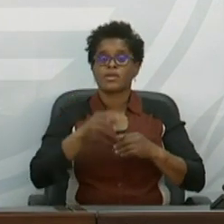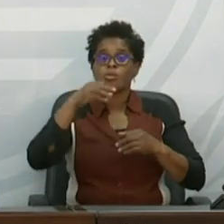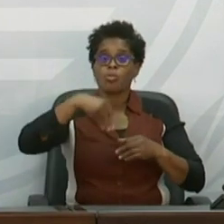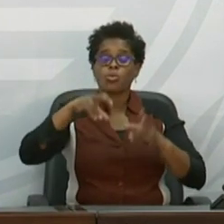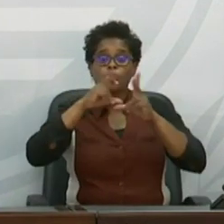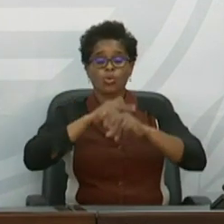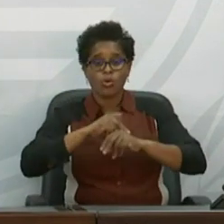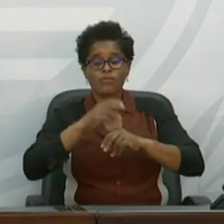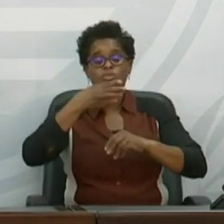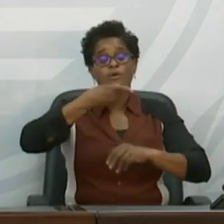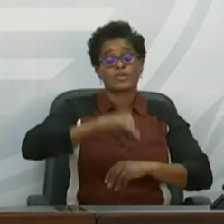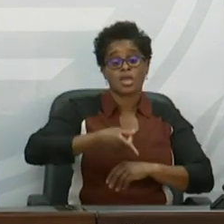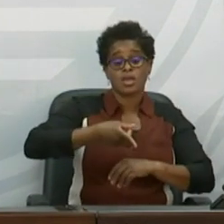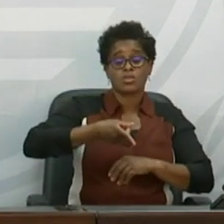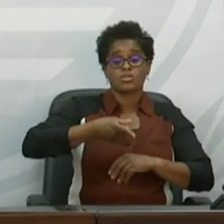Porto Novo